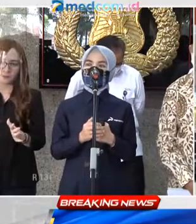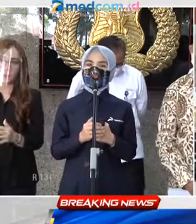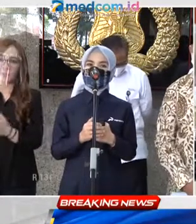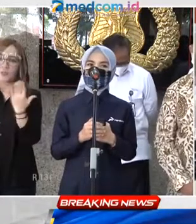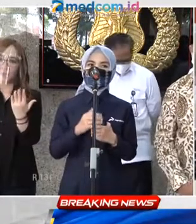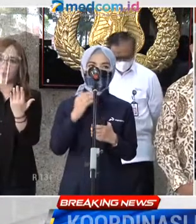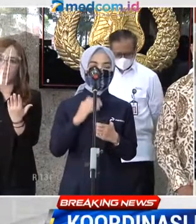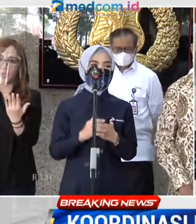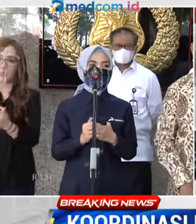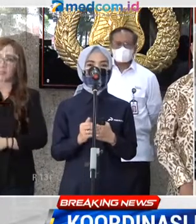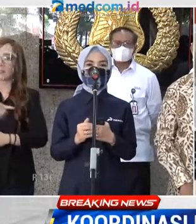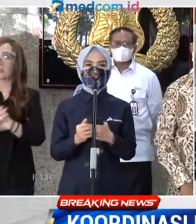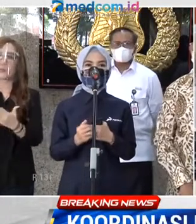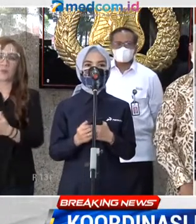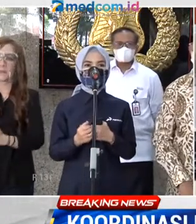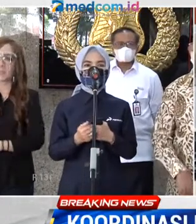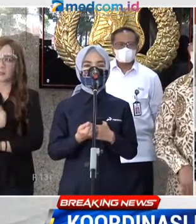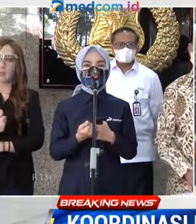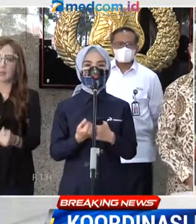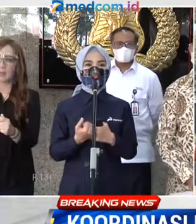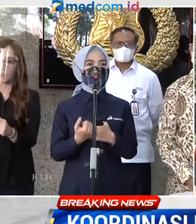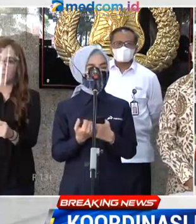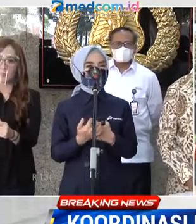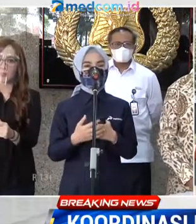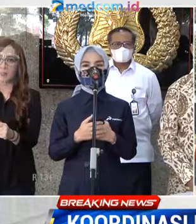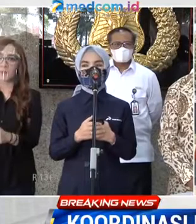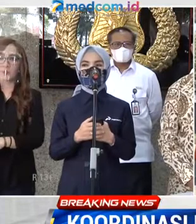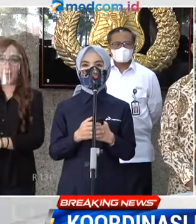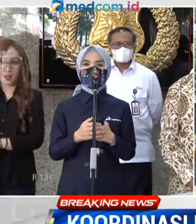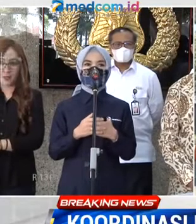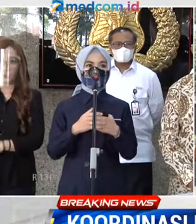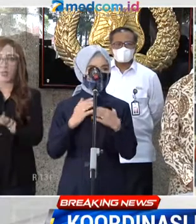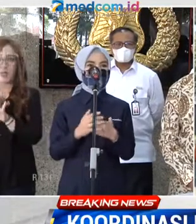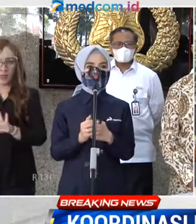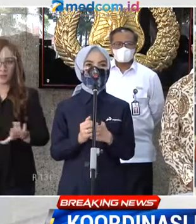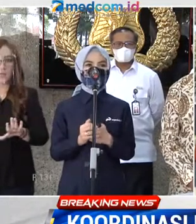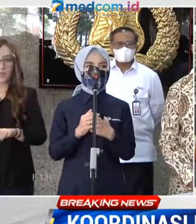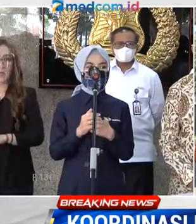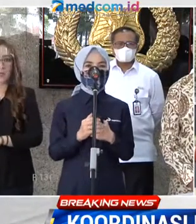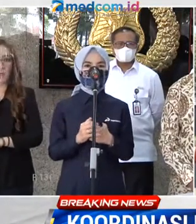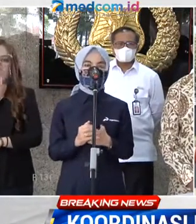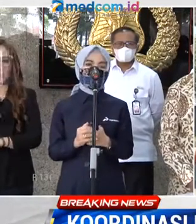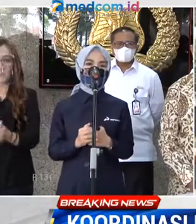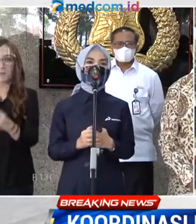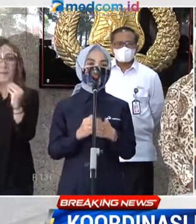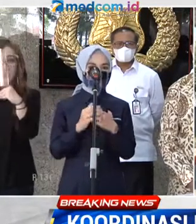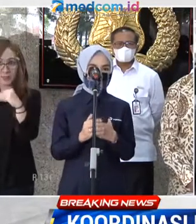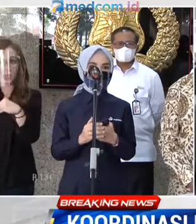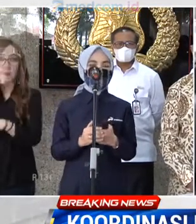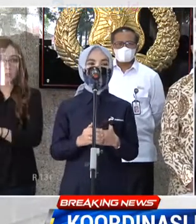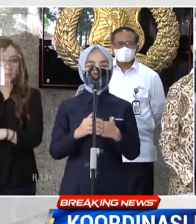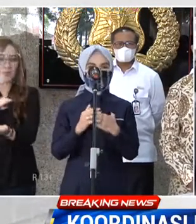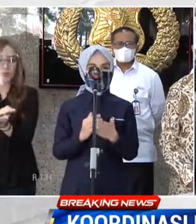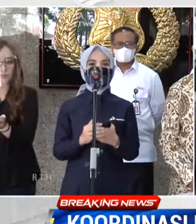semoga kita semua kemudian bisa melaksanakan mudik secara aman, dan kami pastikan, Pertamina memastikan